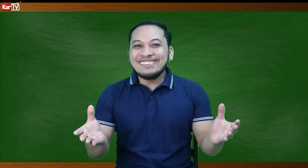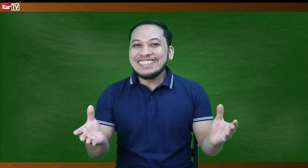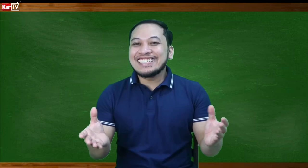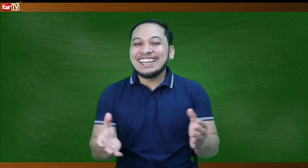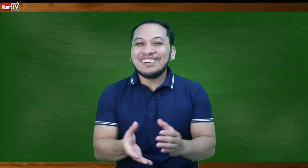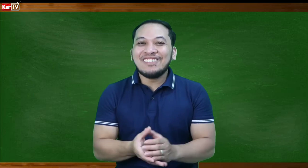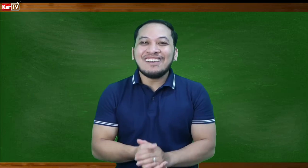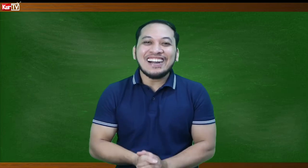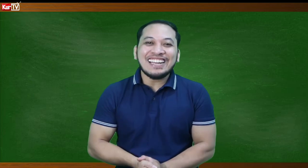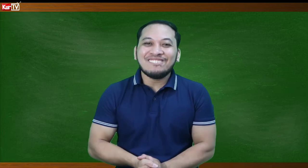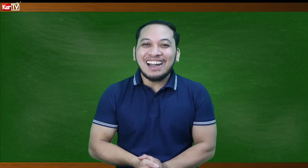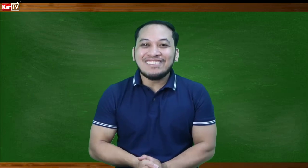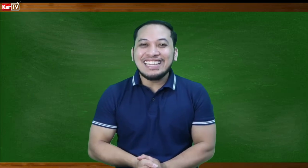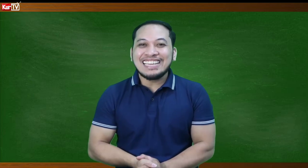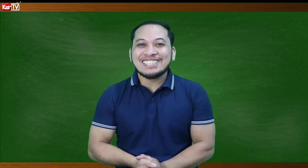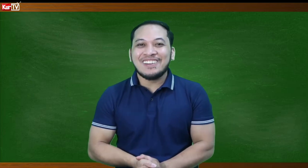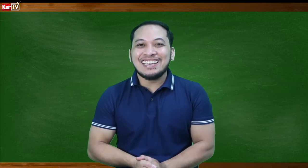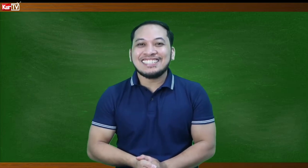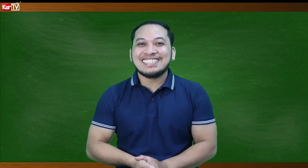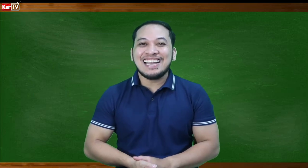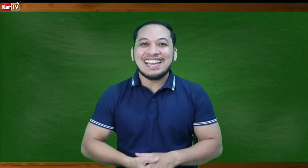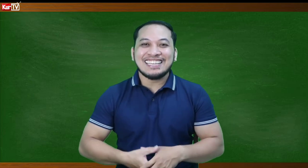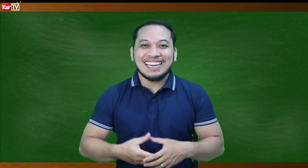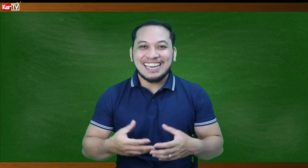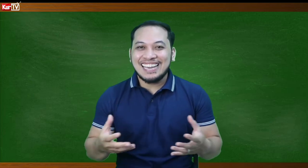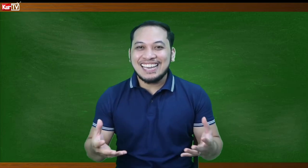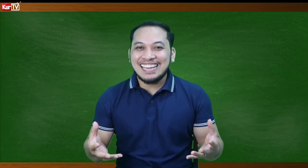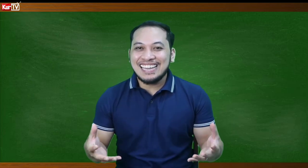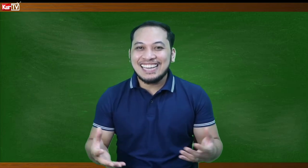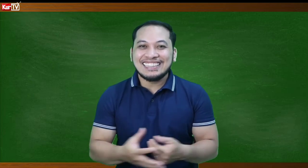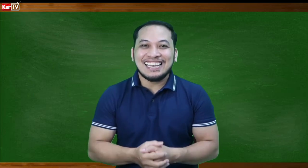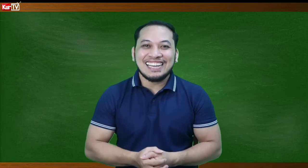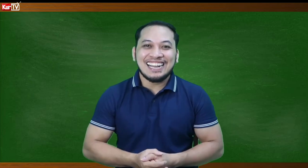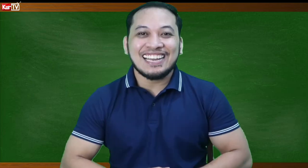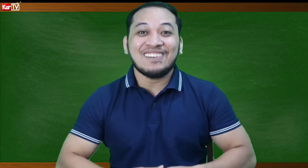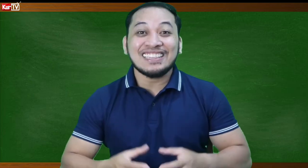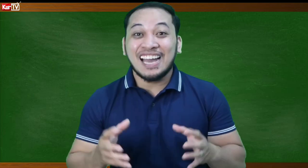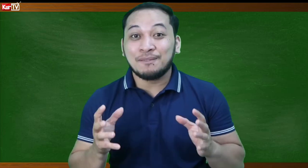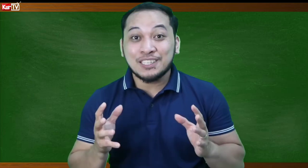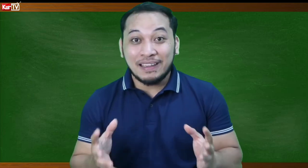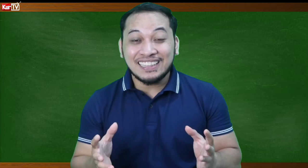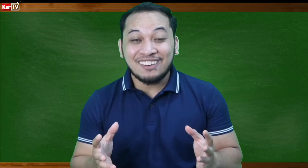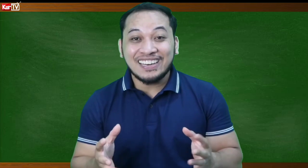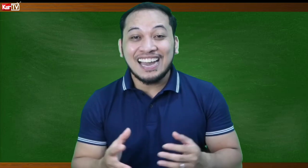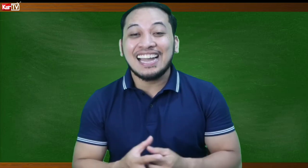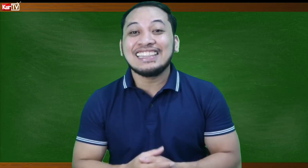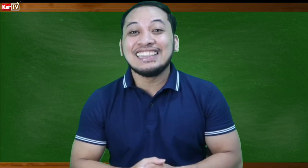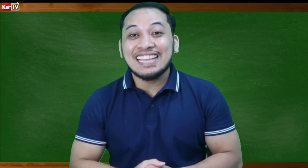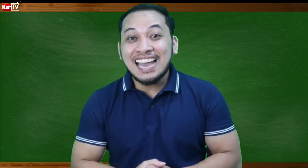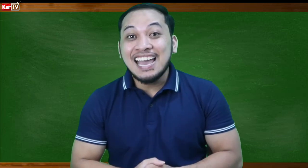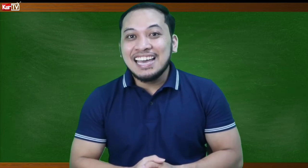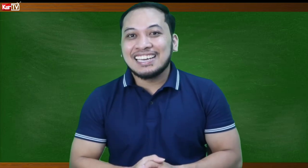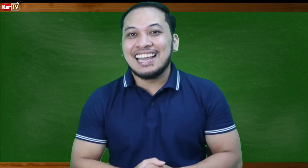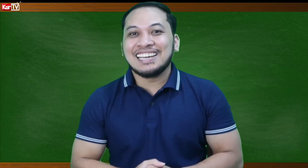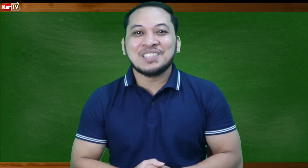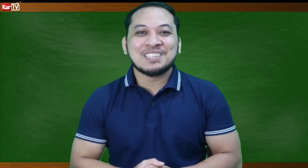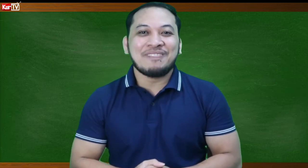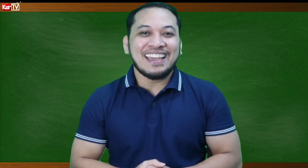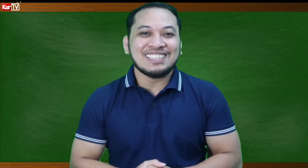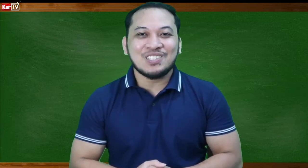Mungusta na po ba ang mga nagbabalik iskwela dyan? Hi! Talaga nga naman tapos may dalawa na agad na class suspension.